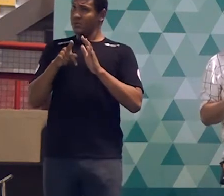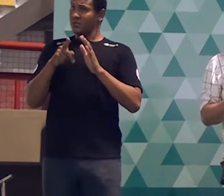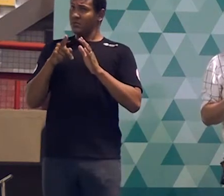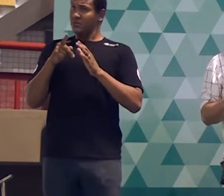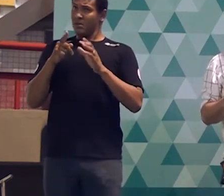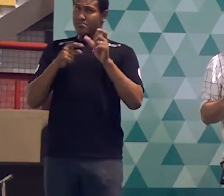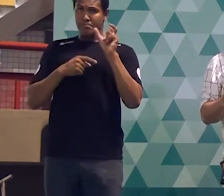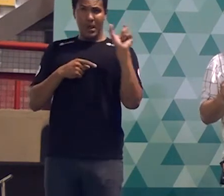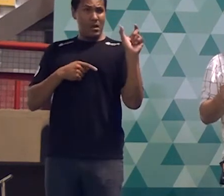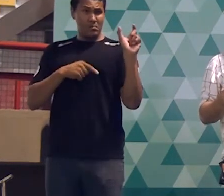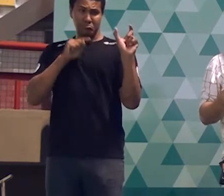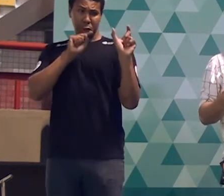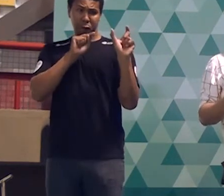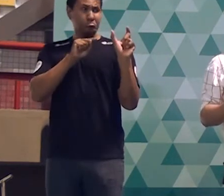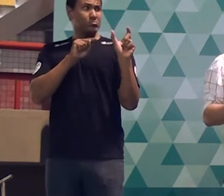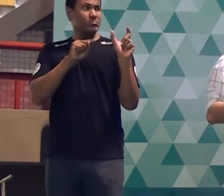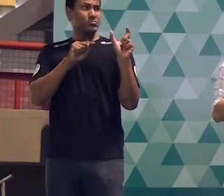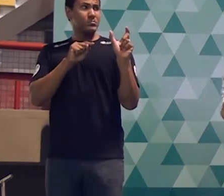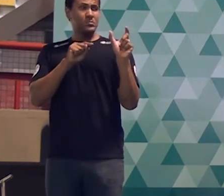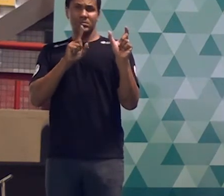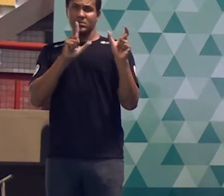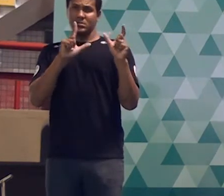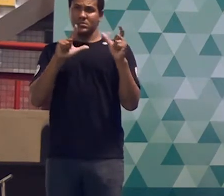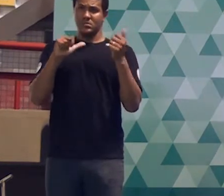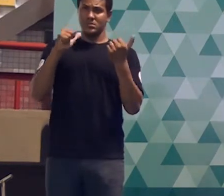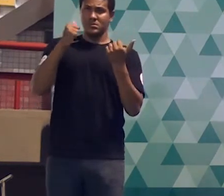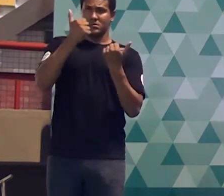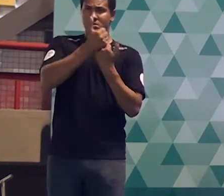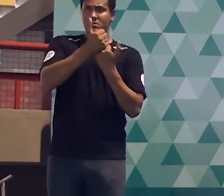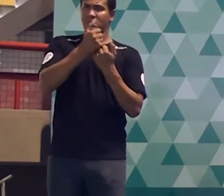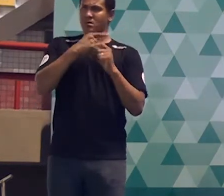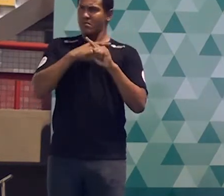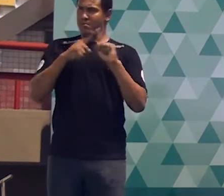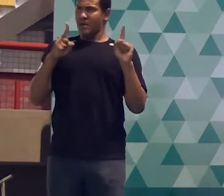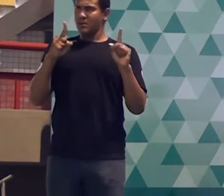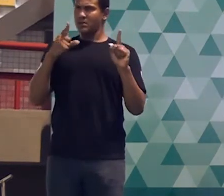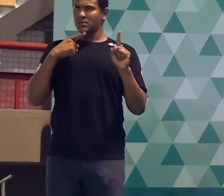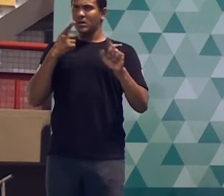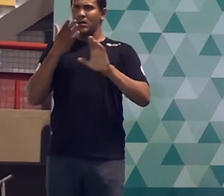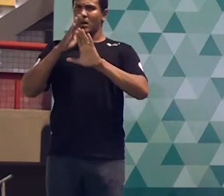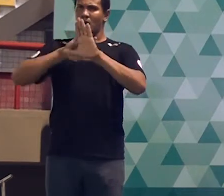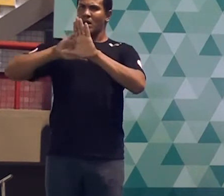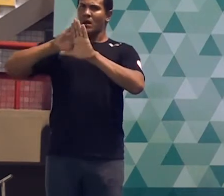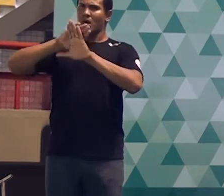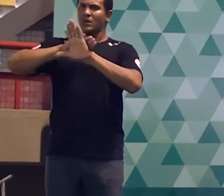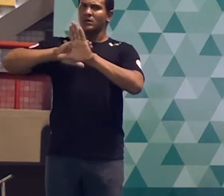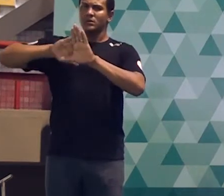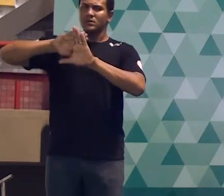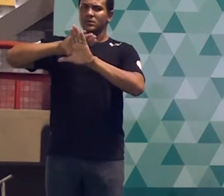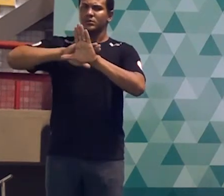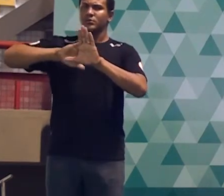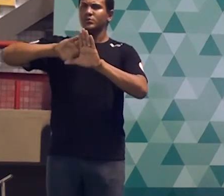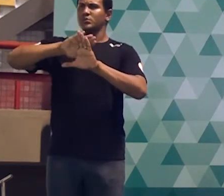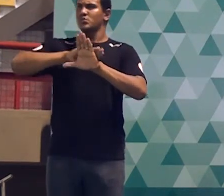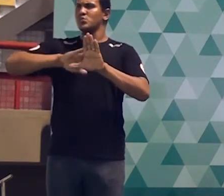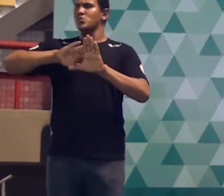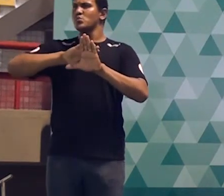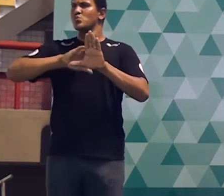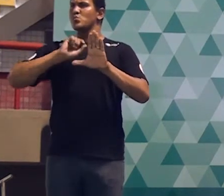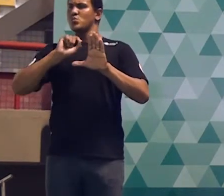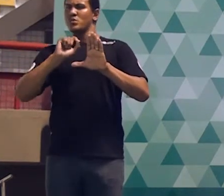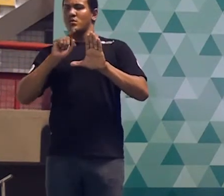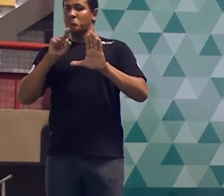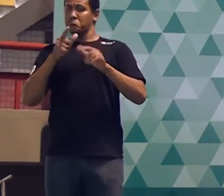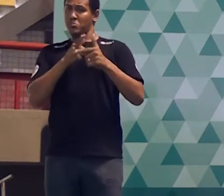a palavra, mas nas entrelinhas, o que que eu fiz? Eu coloquei a palavra problema